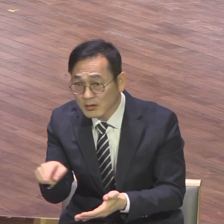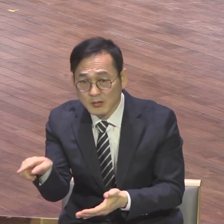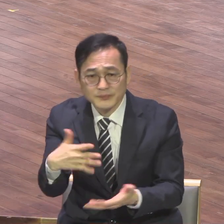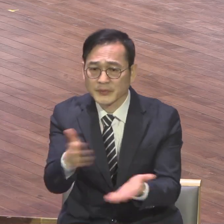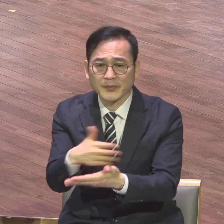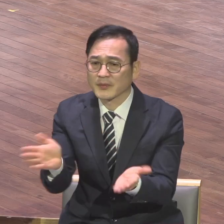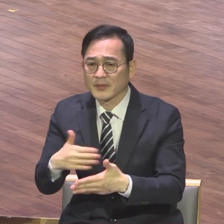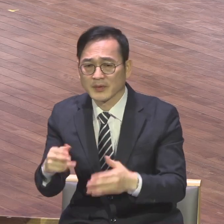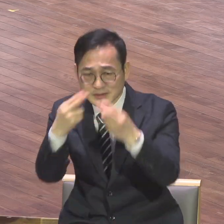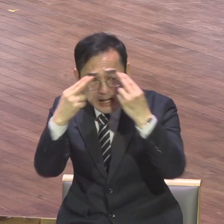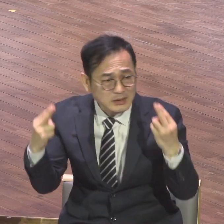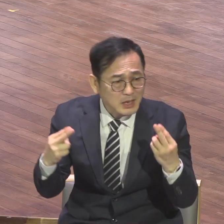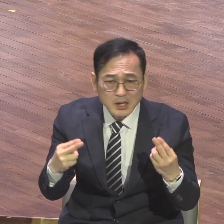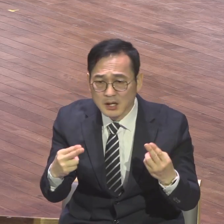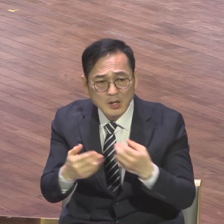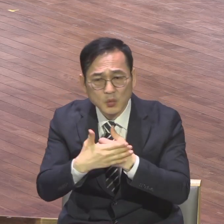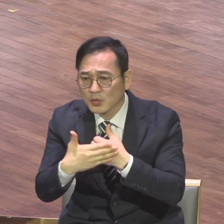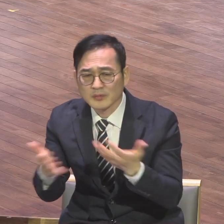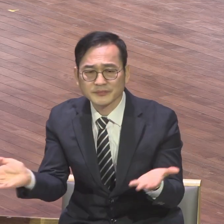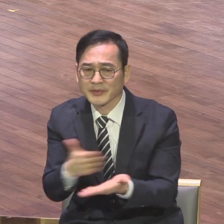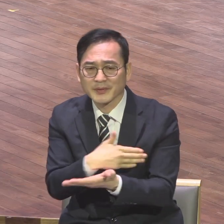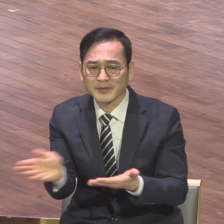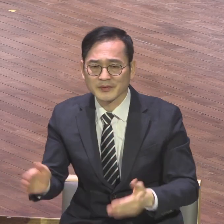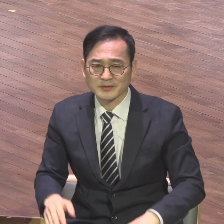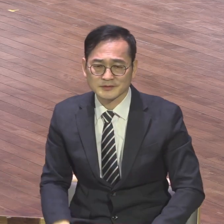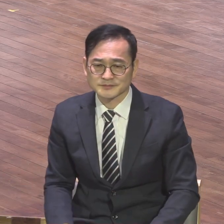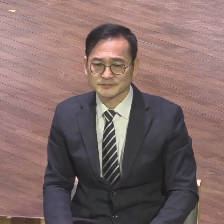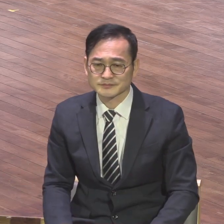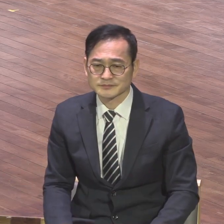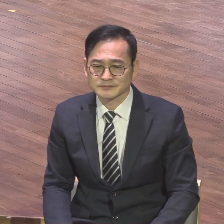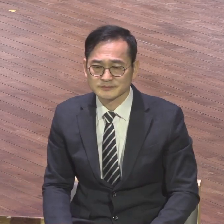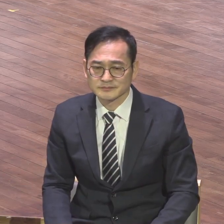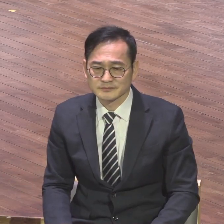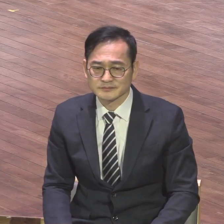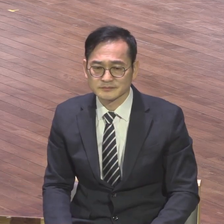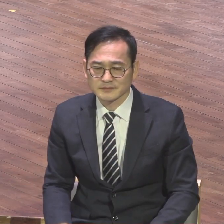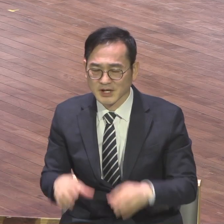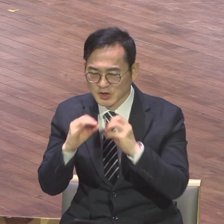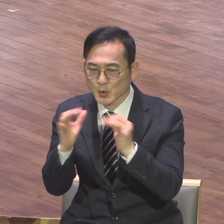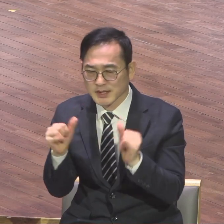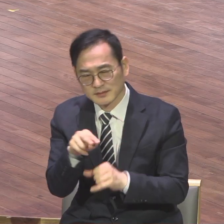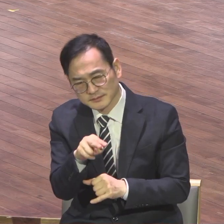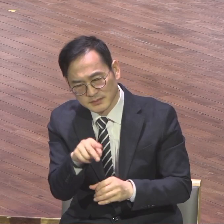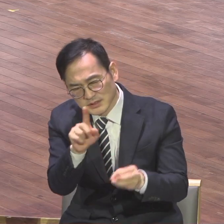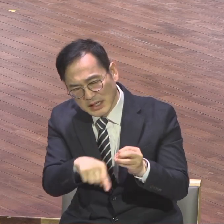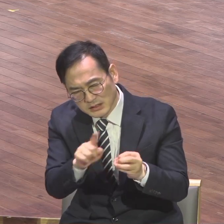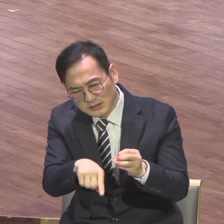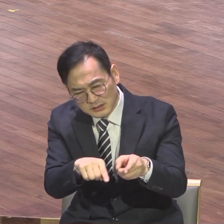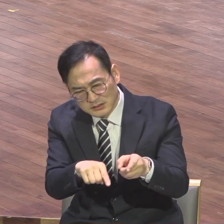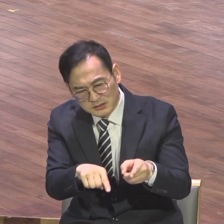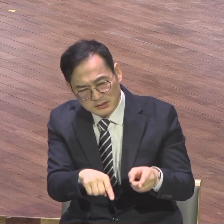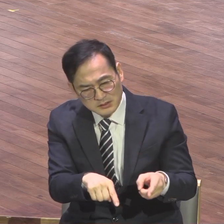아니면 그야말로 불교니까. 그거를 선교사님 계속 보고 있다가 답답하다면